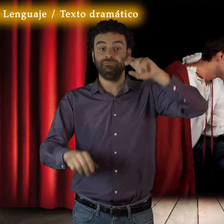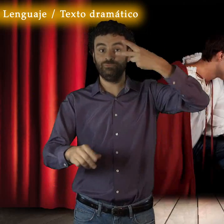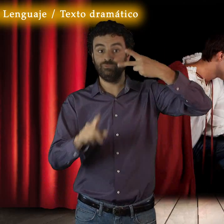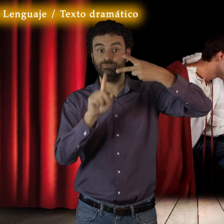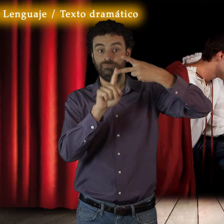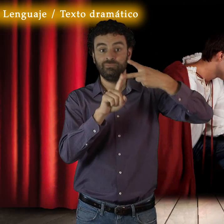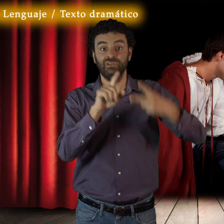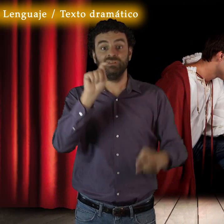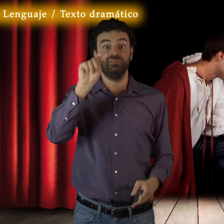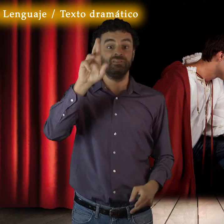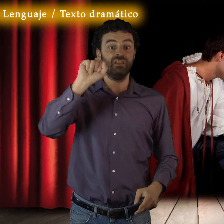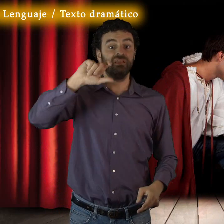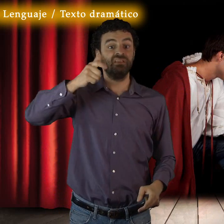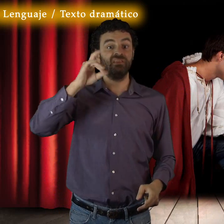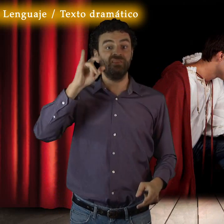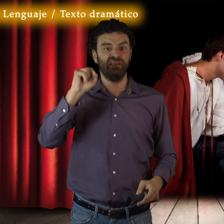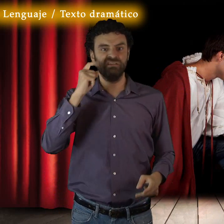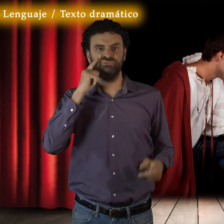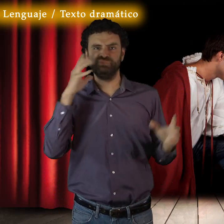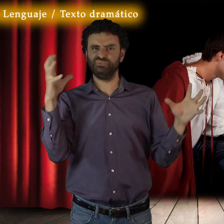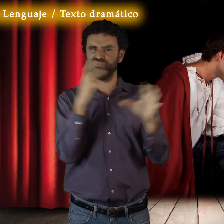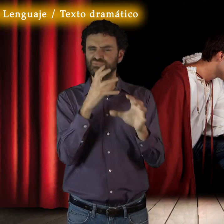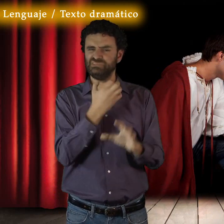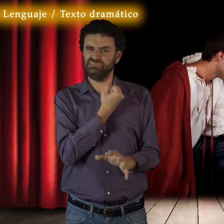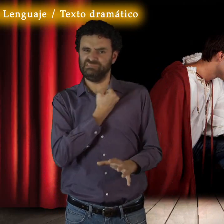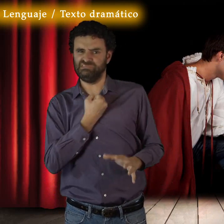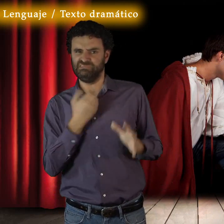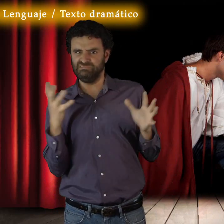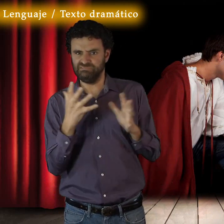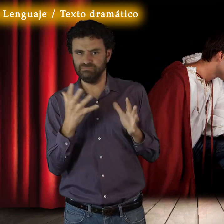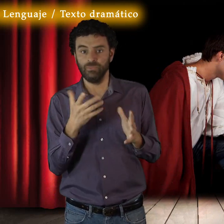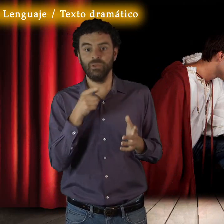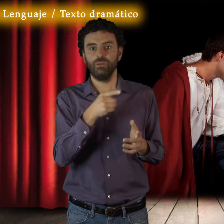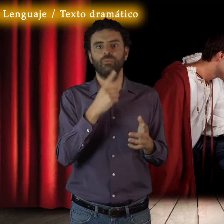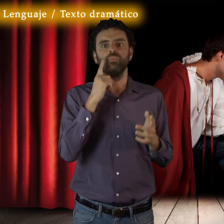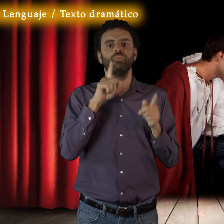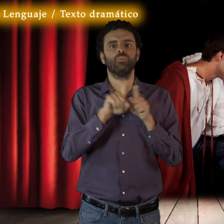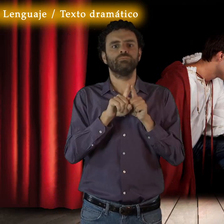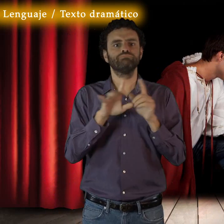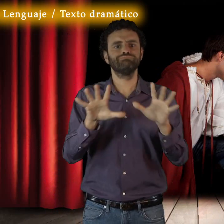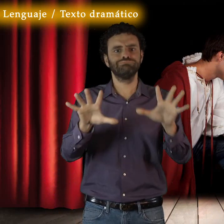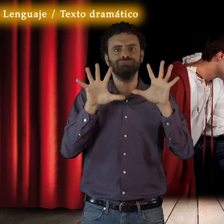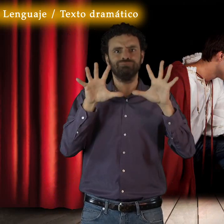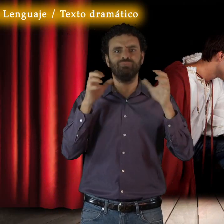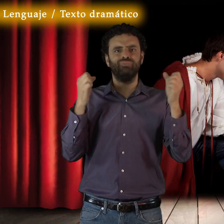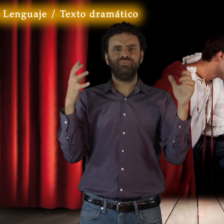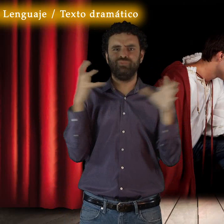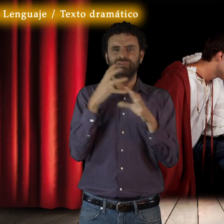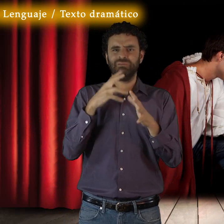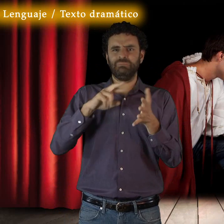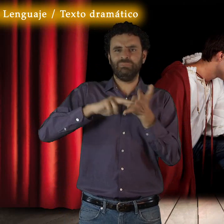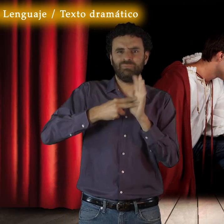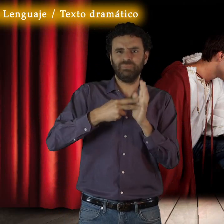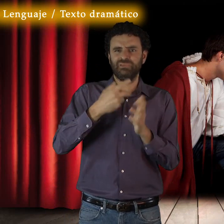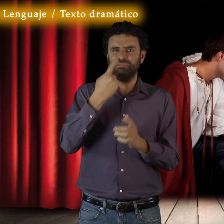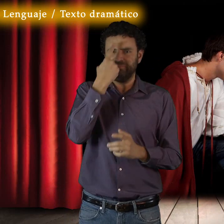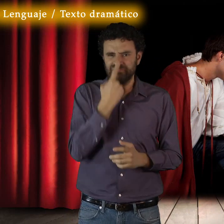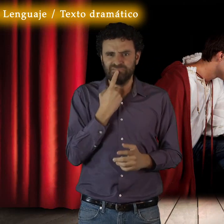dolorosos la tragedia en cambio intenta generar una catarsis en el receptor y suele culminar con